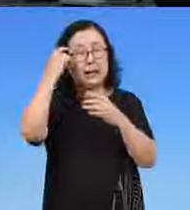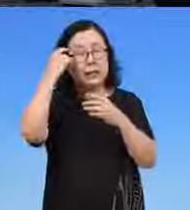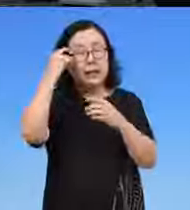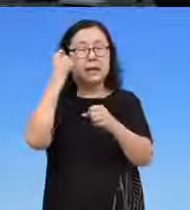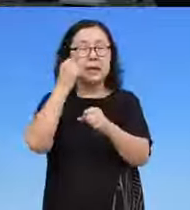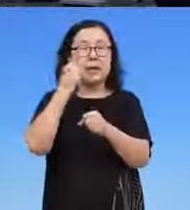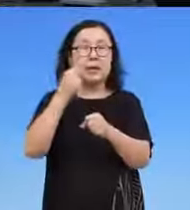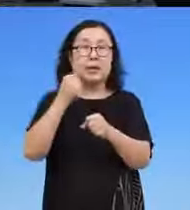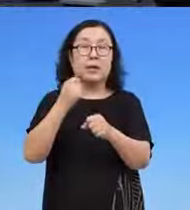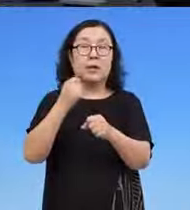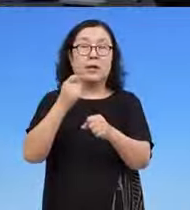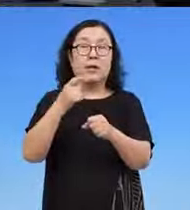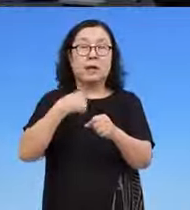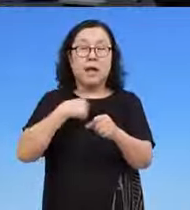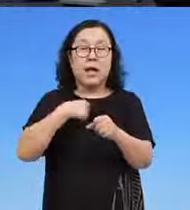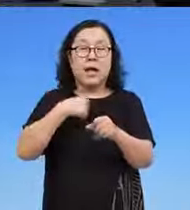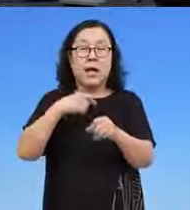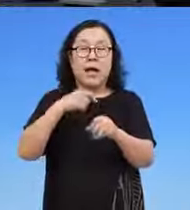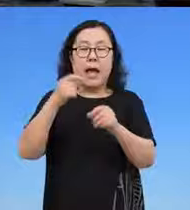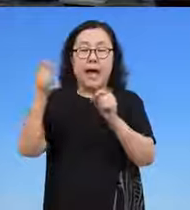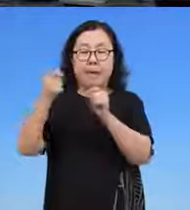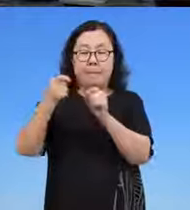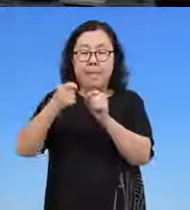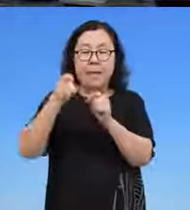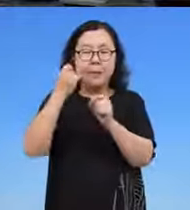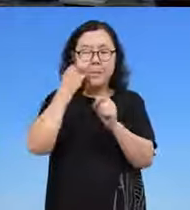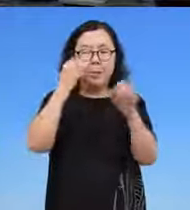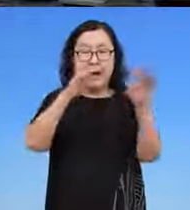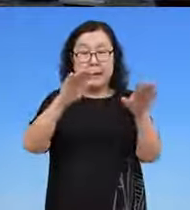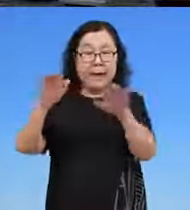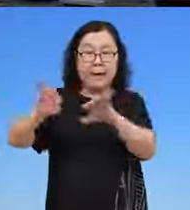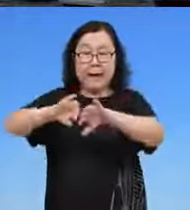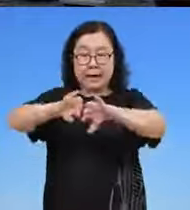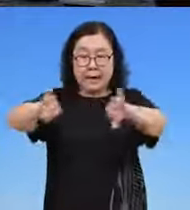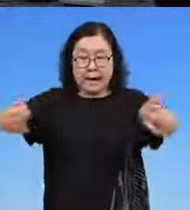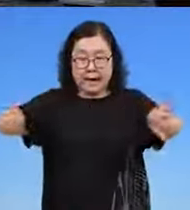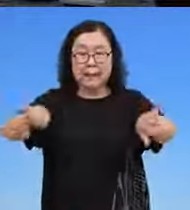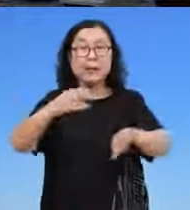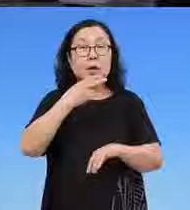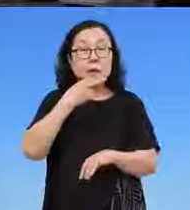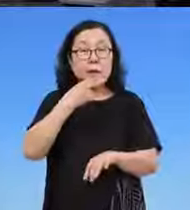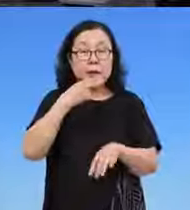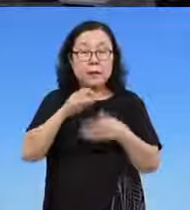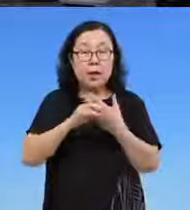한번 보세요. 내 앞에 바다가 갈라지지 않으면